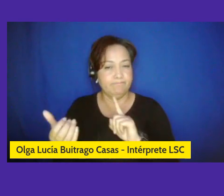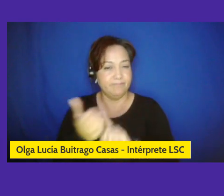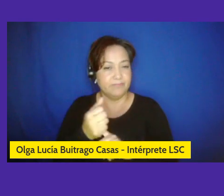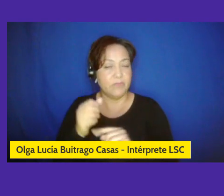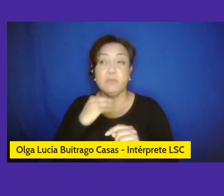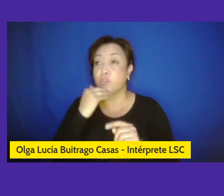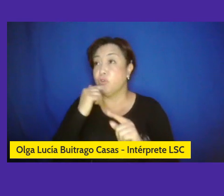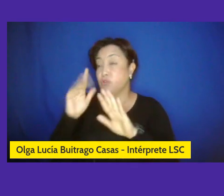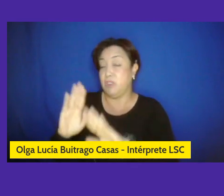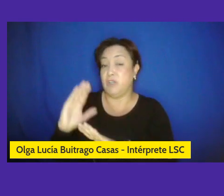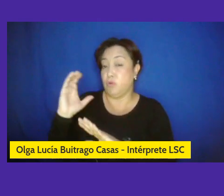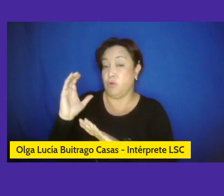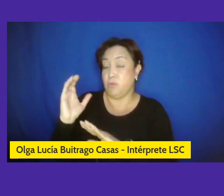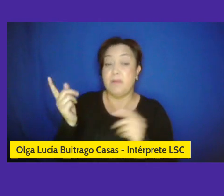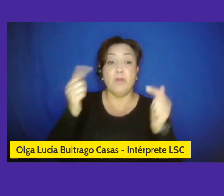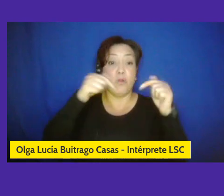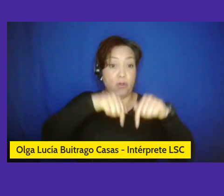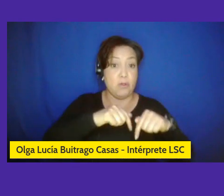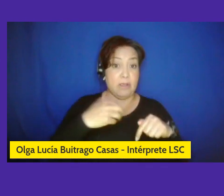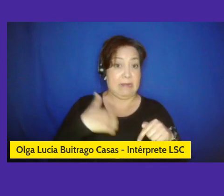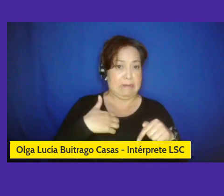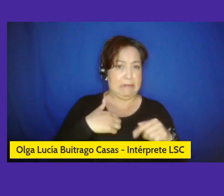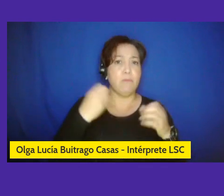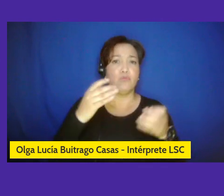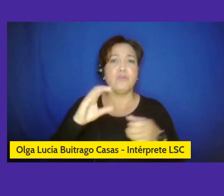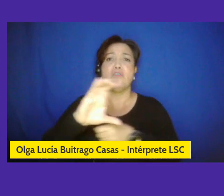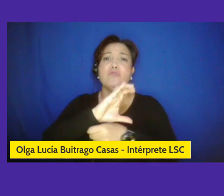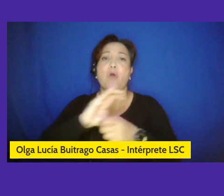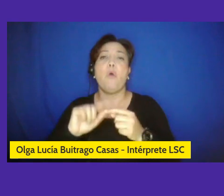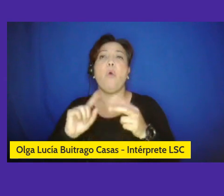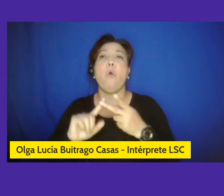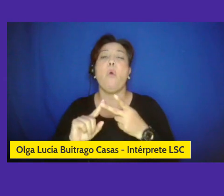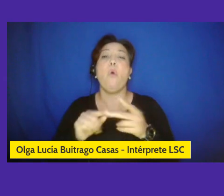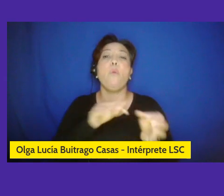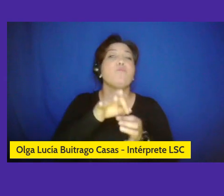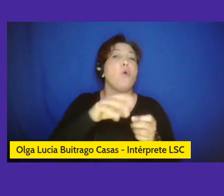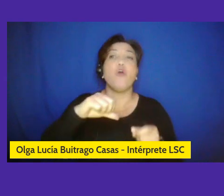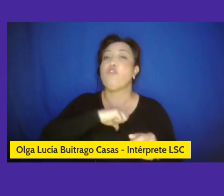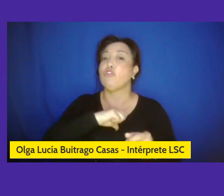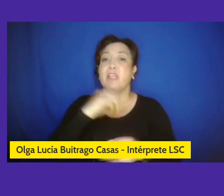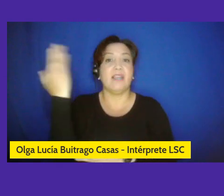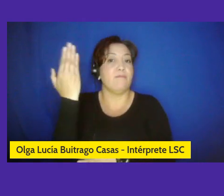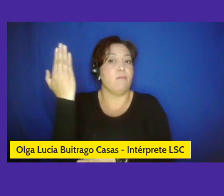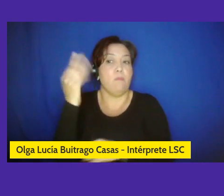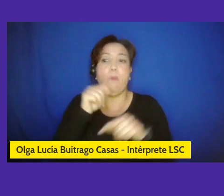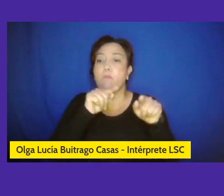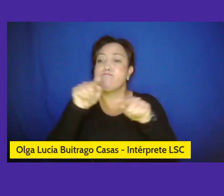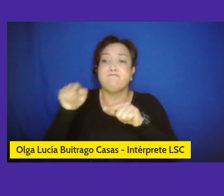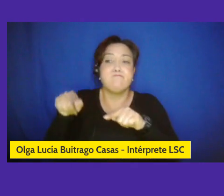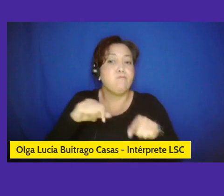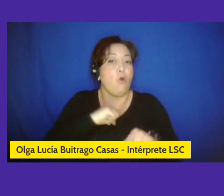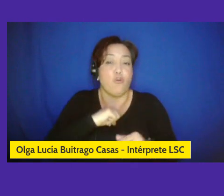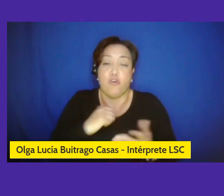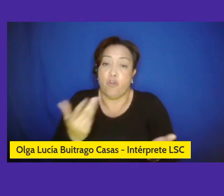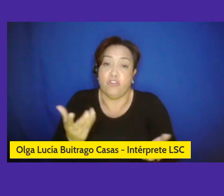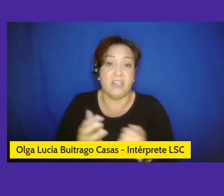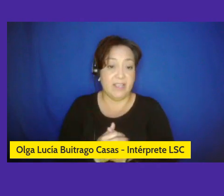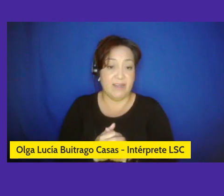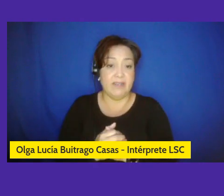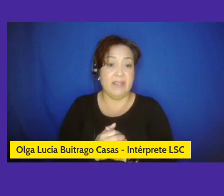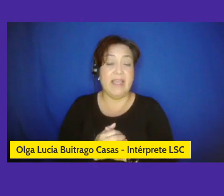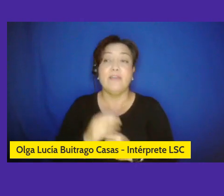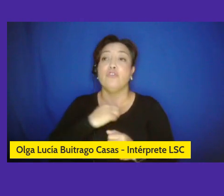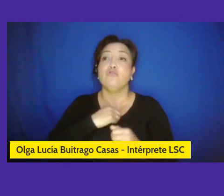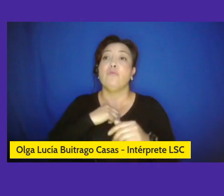Argentina hay muchas ciudades o muchos pueblos que no hay cines. Entonces, al llegar en una plaza, poner una